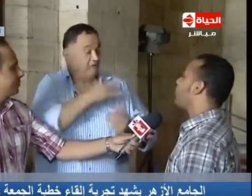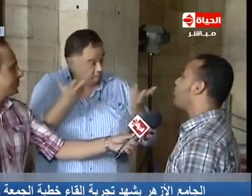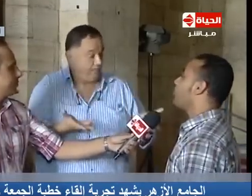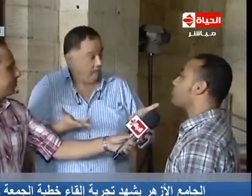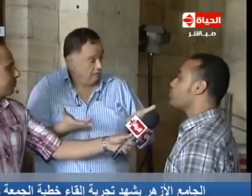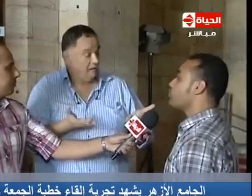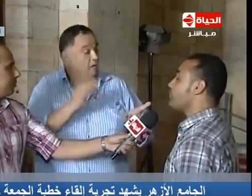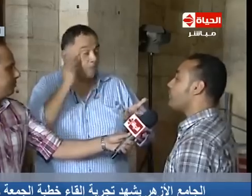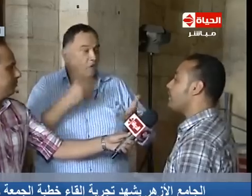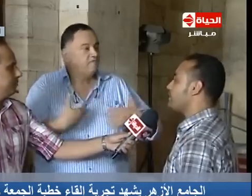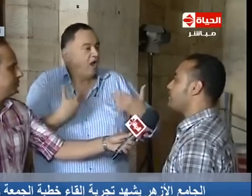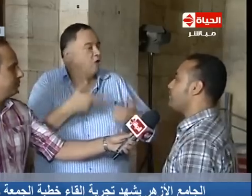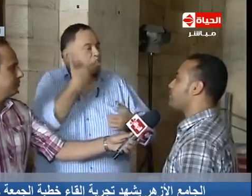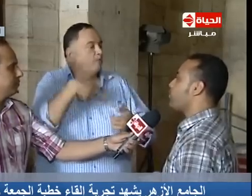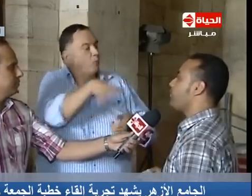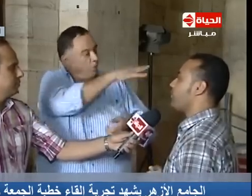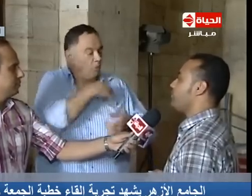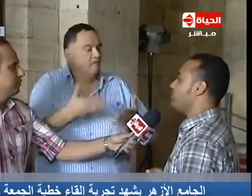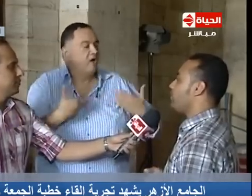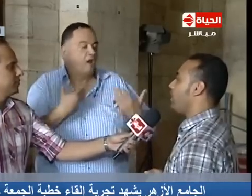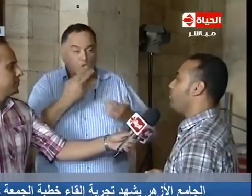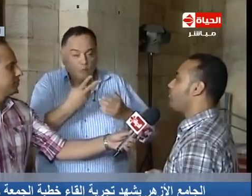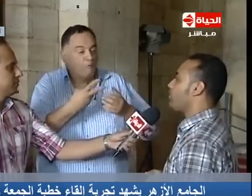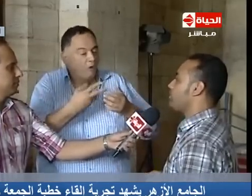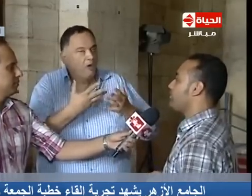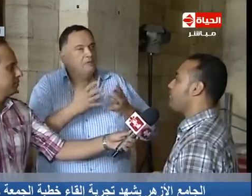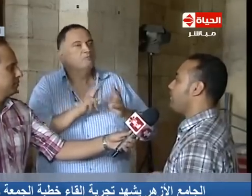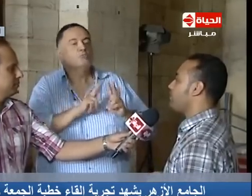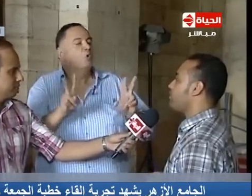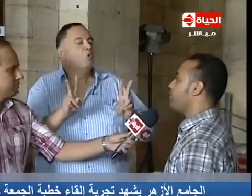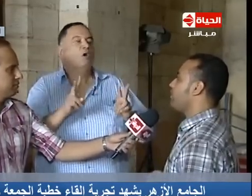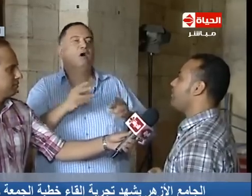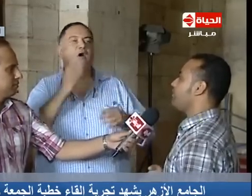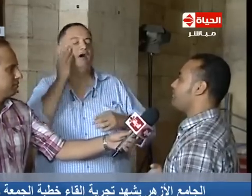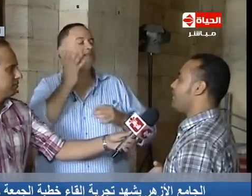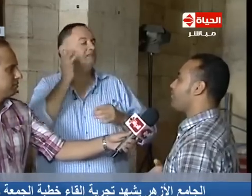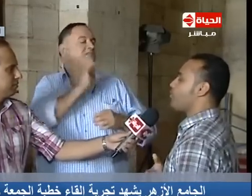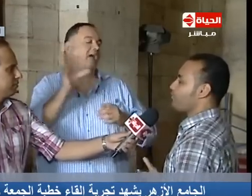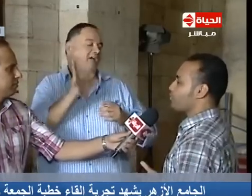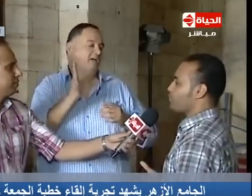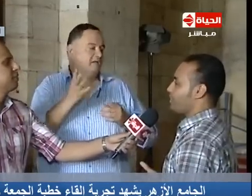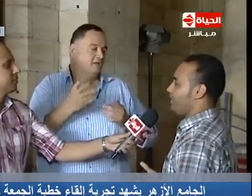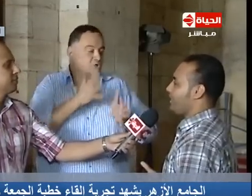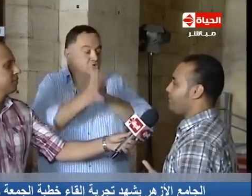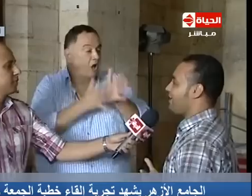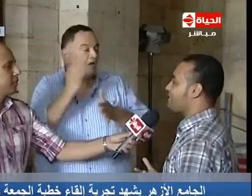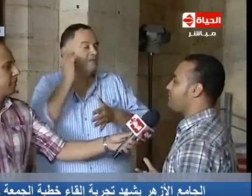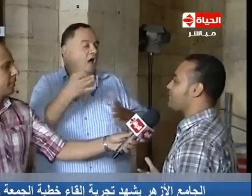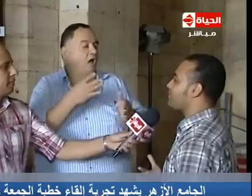كله مبسوط وفي فوائد كتير بالنسبه، كله فرحان ان هو اول مره في جامع الازهر، فكله مبسوط، يعني كان في لذه في الاستمتاع ان